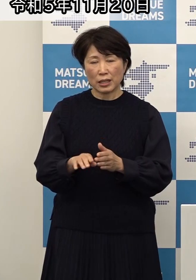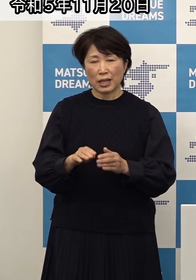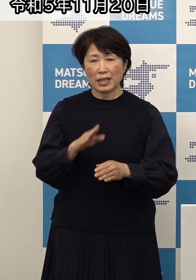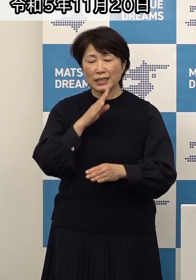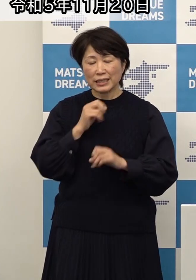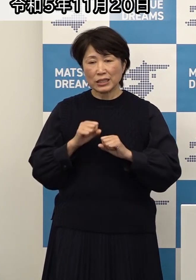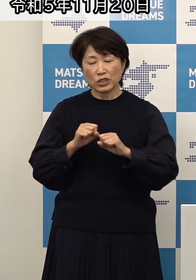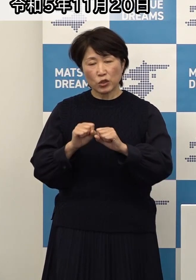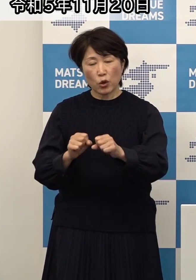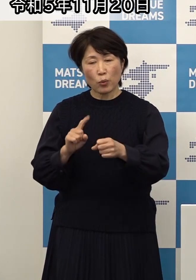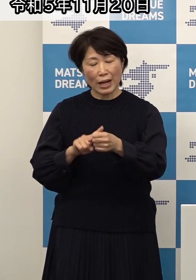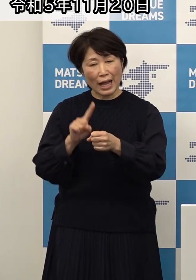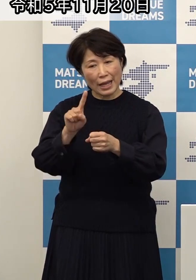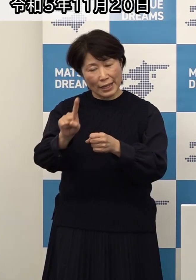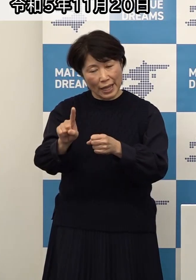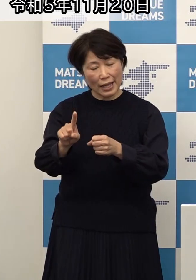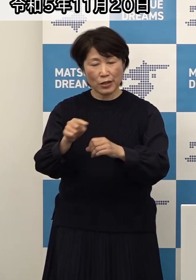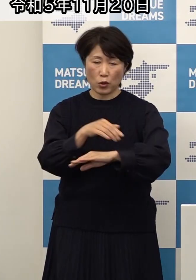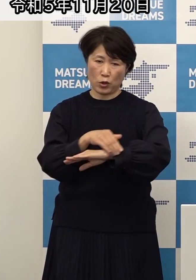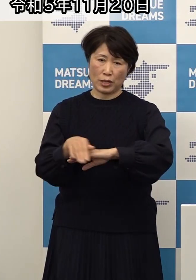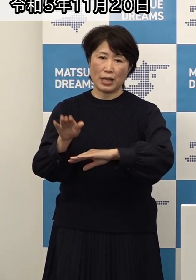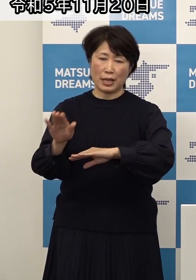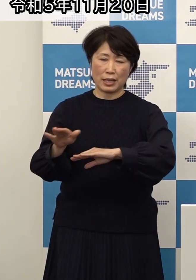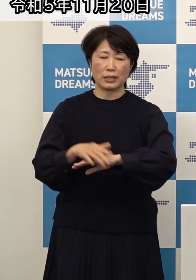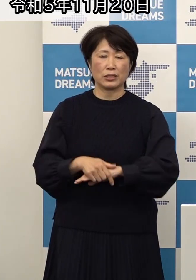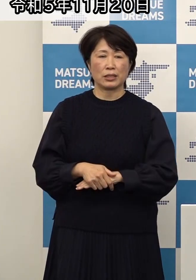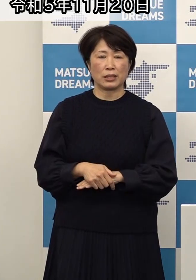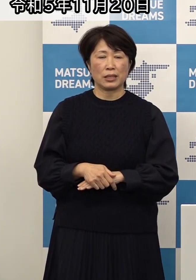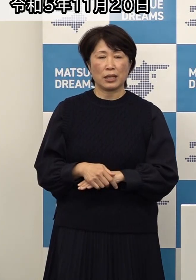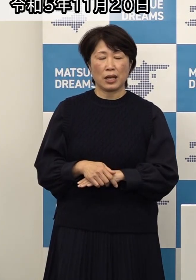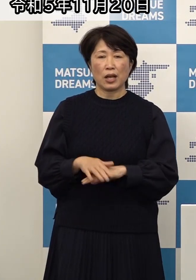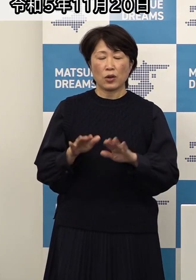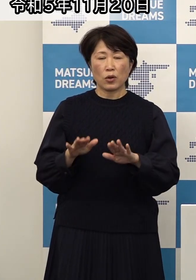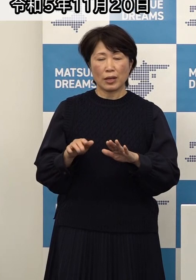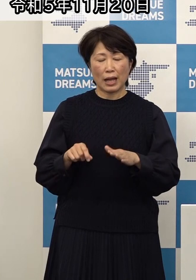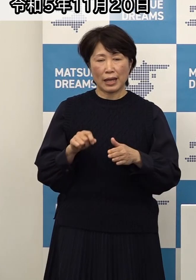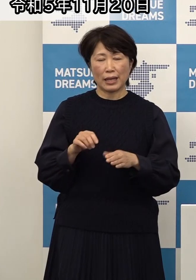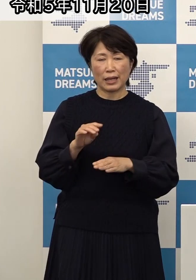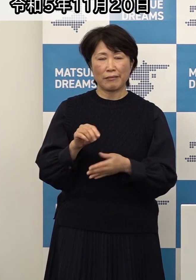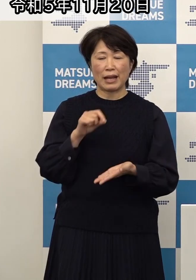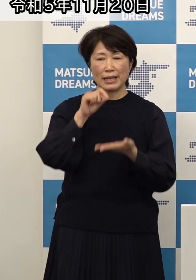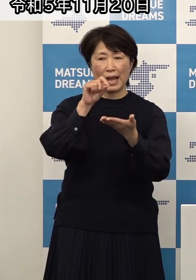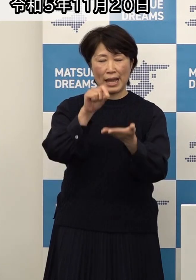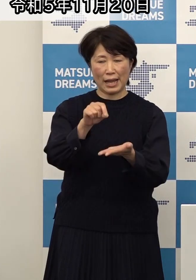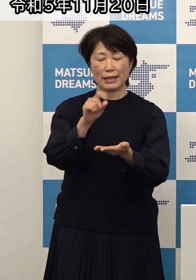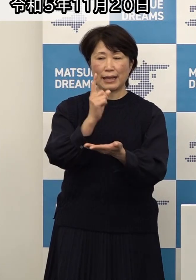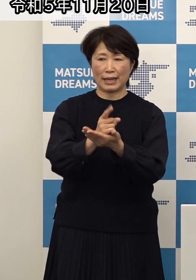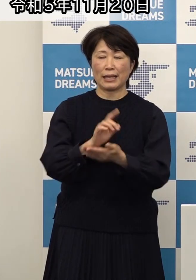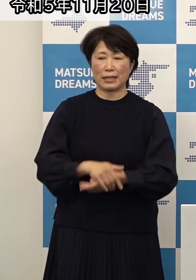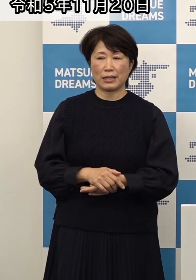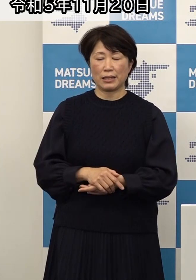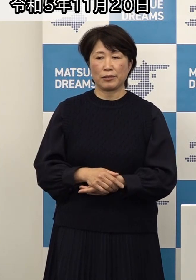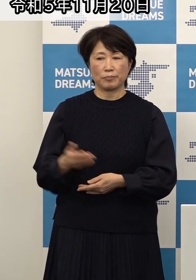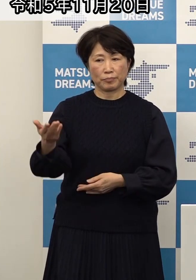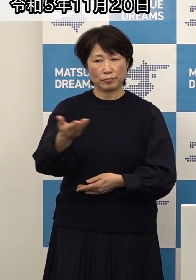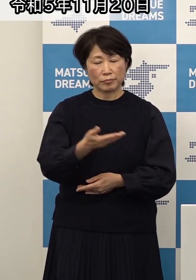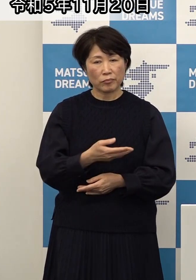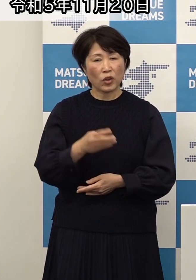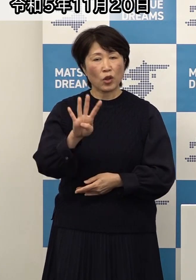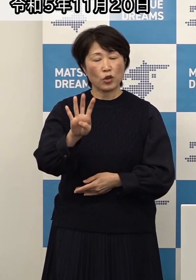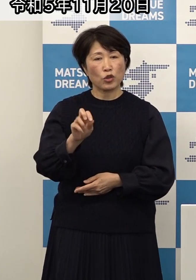来年以降の長期的な債務負担ということで今回は提案をさせていただくということになります。 でこの42億2200万円